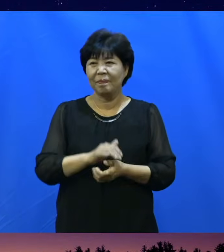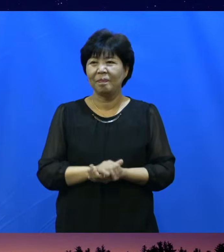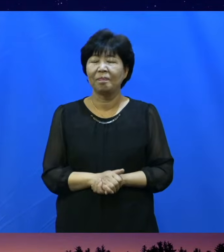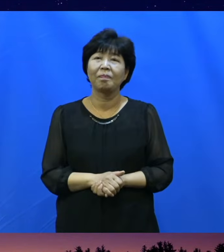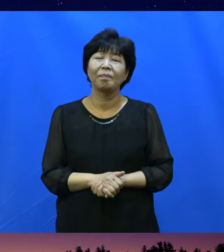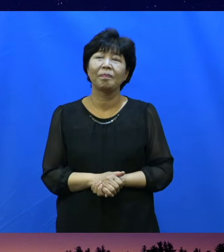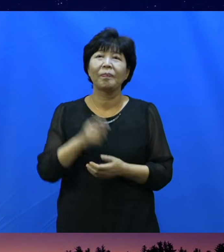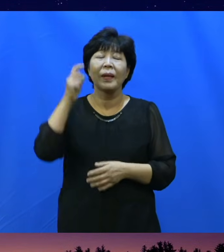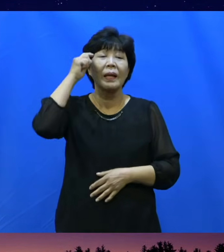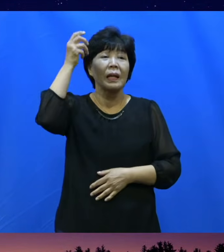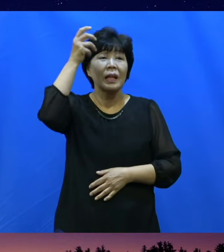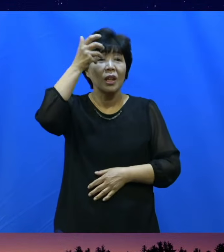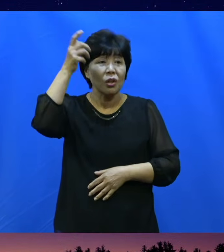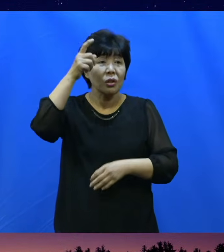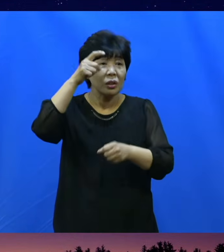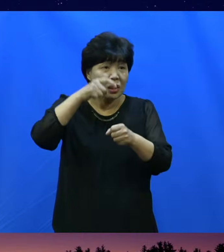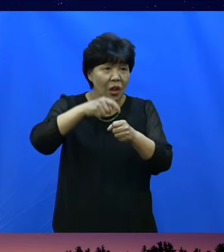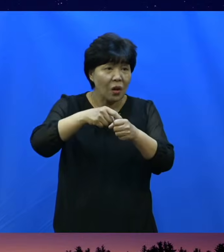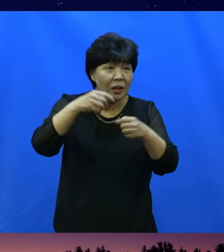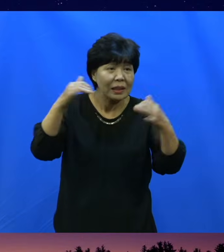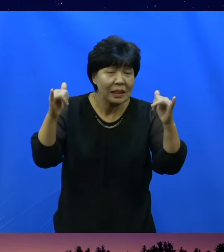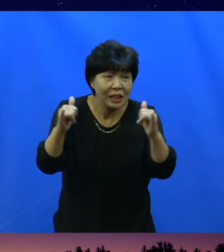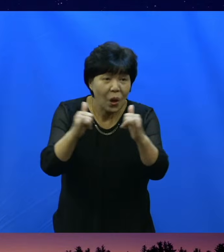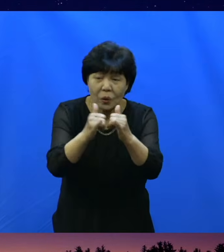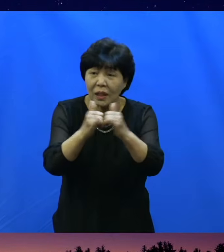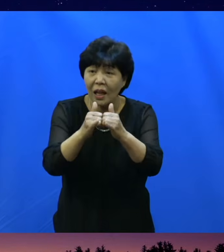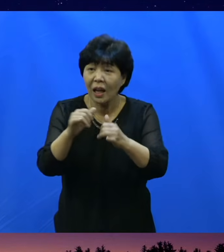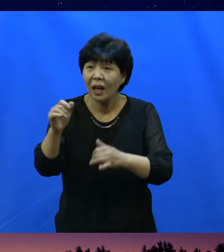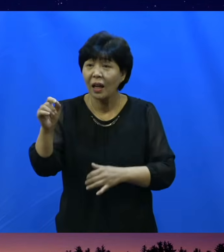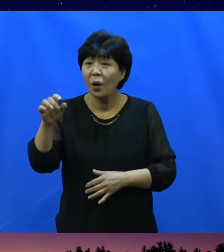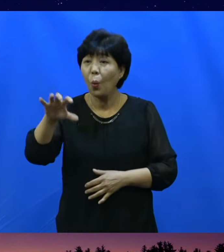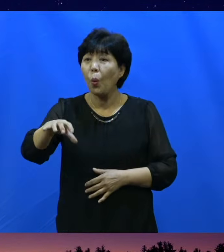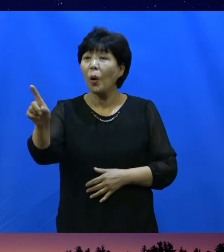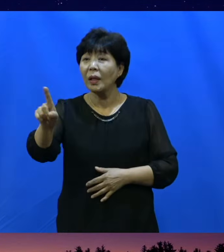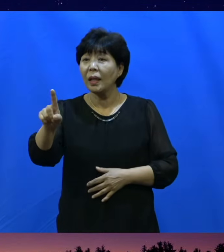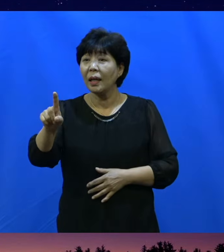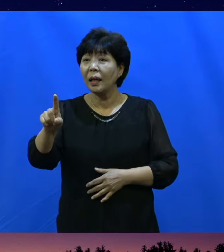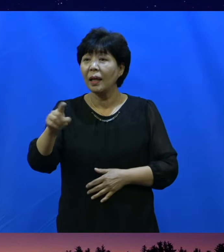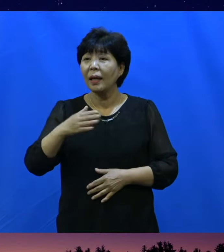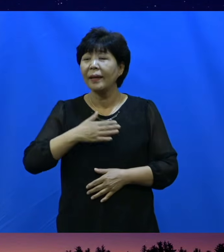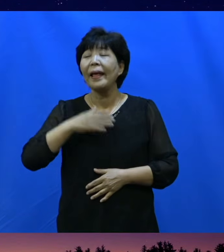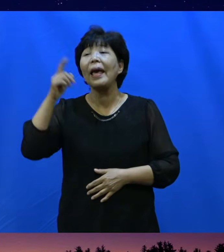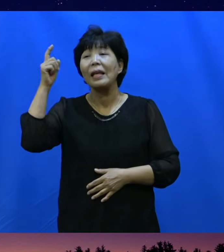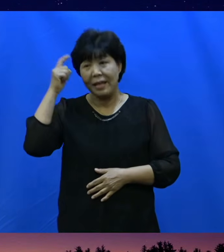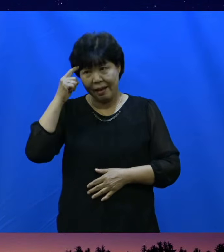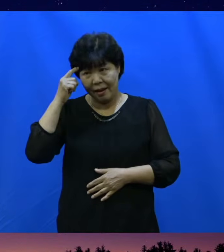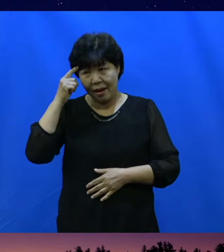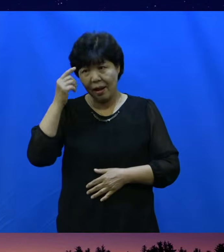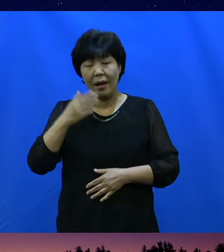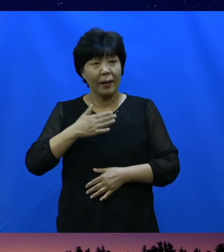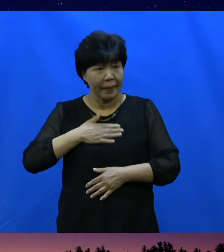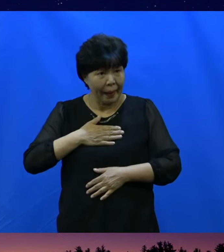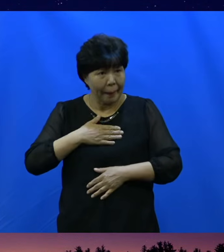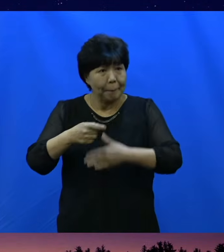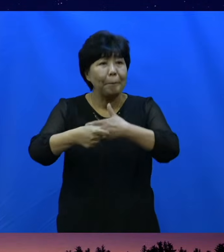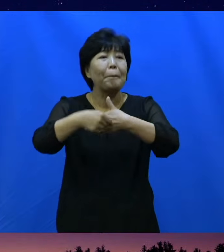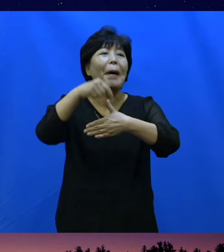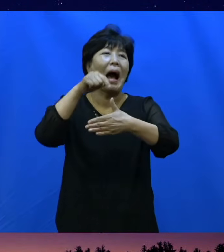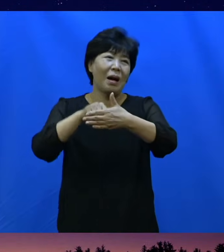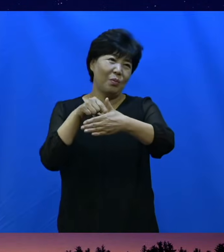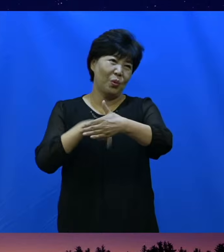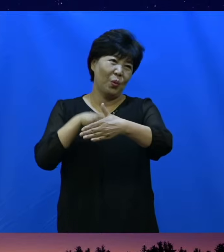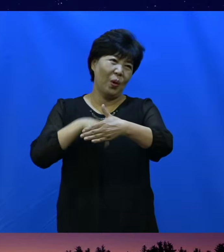그래서 영적 전쟁은 어디서 벌어지냐면 자주 듣는 얘기잖아요. 우리의 마음 안에요. 우리의 생각 안이라는 거죠. 우리의 생각이